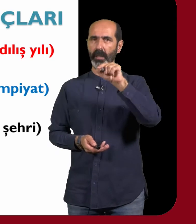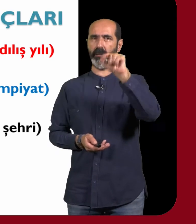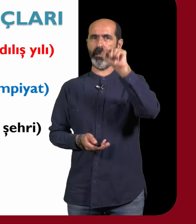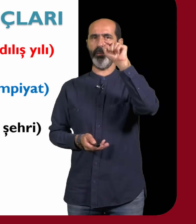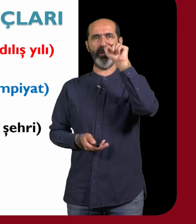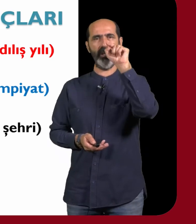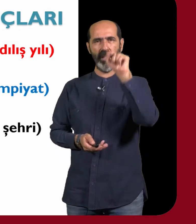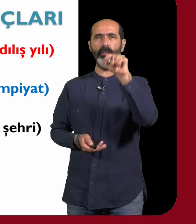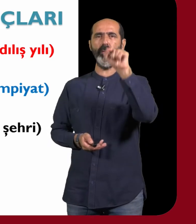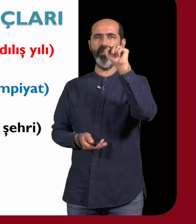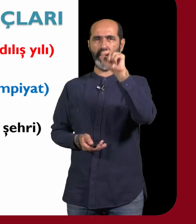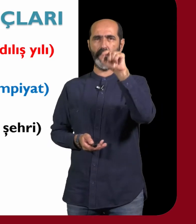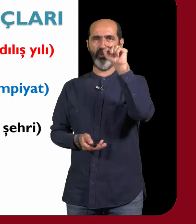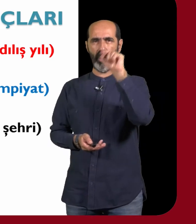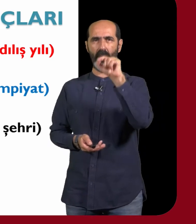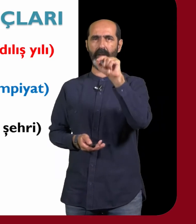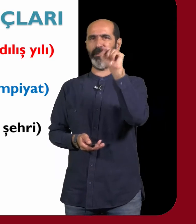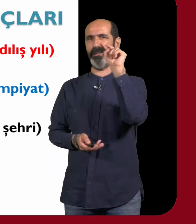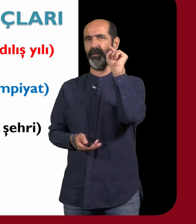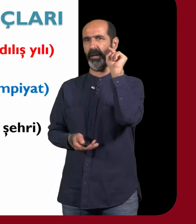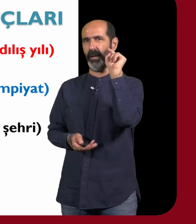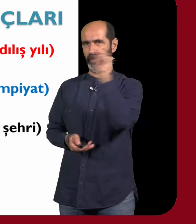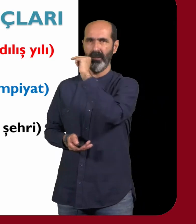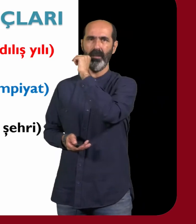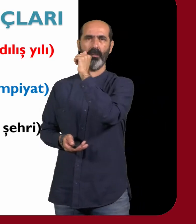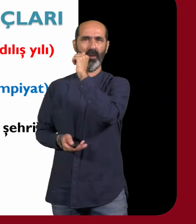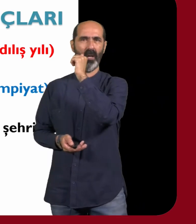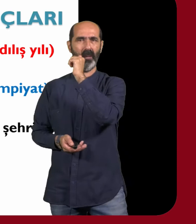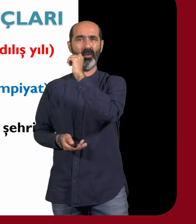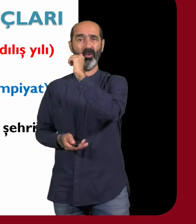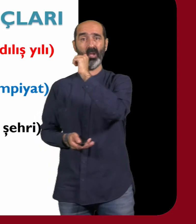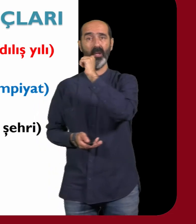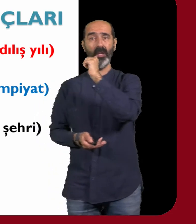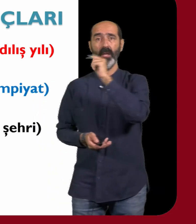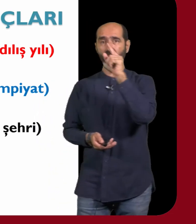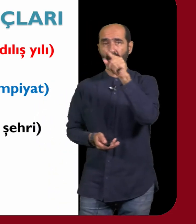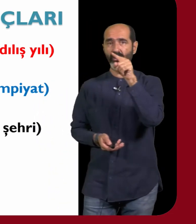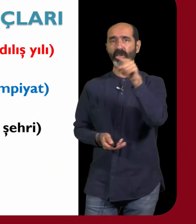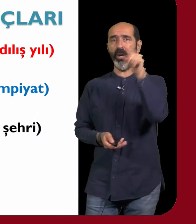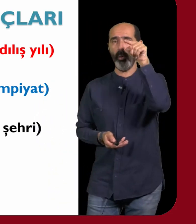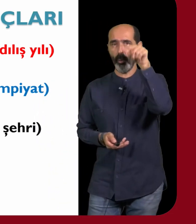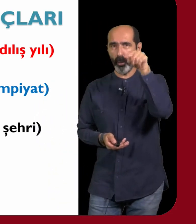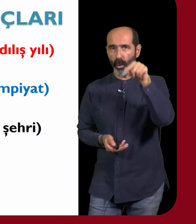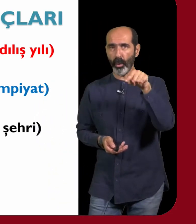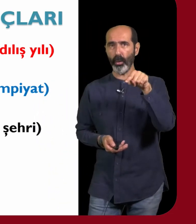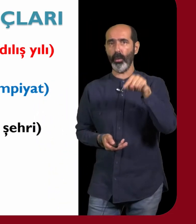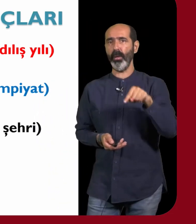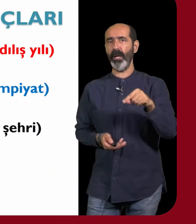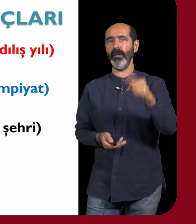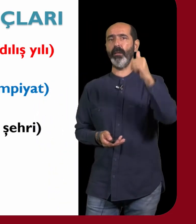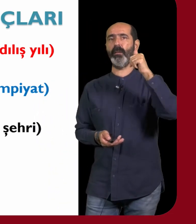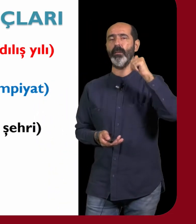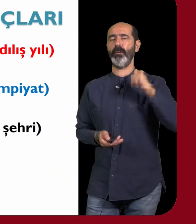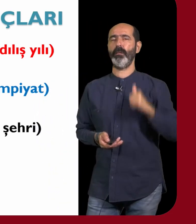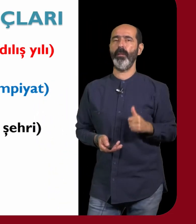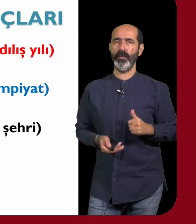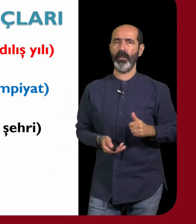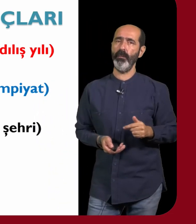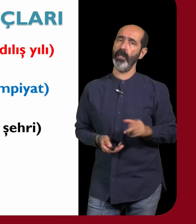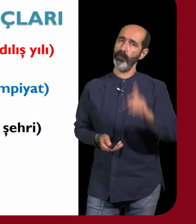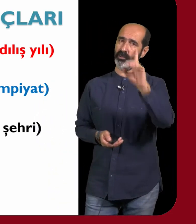milattan önce 776 yılında Atina'da düzenlenmiştir de işte o olay